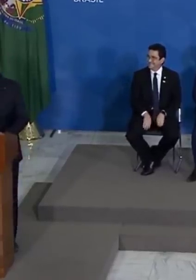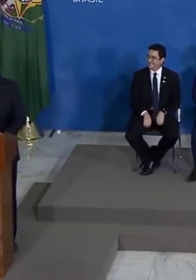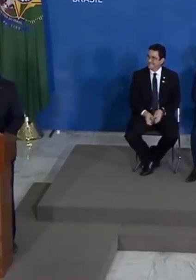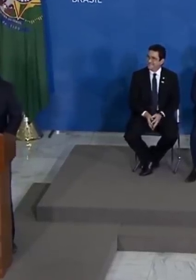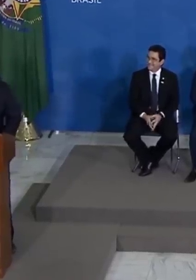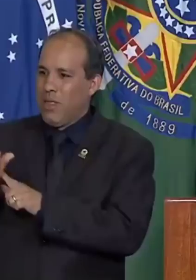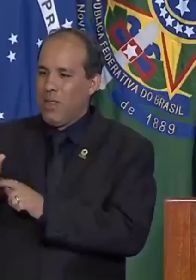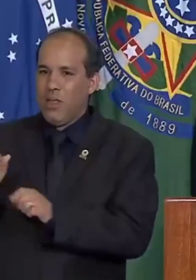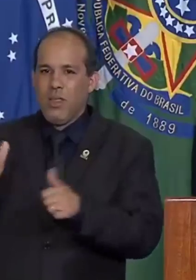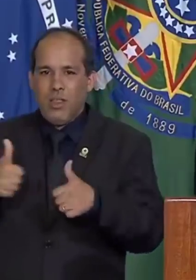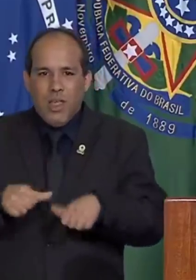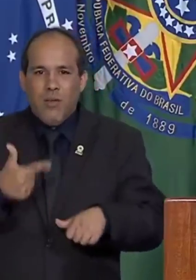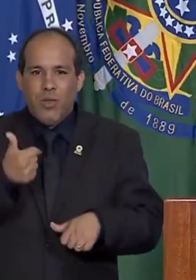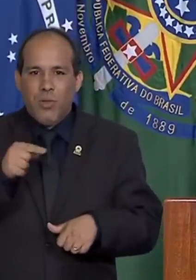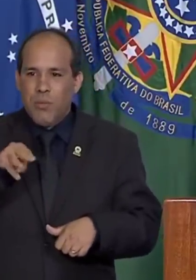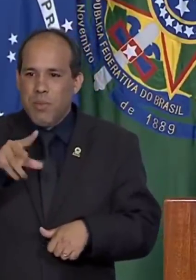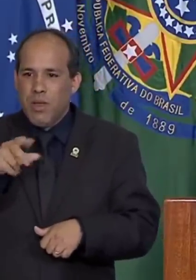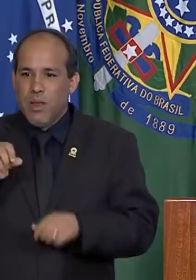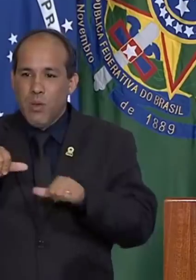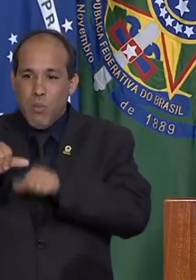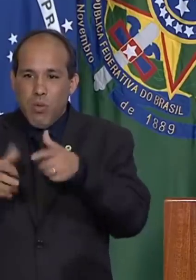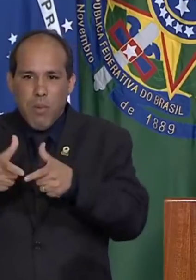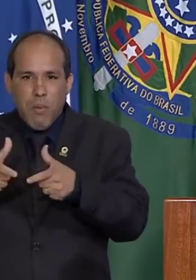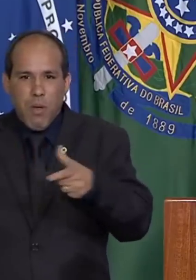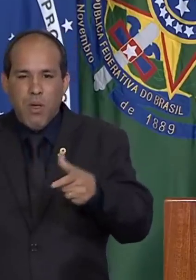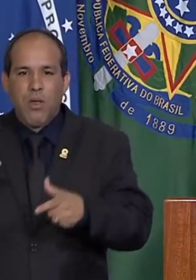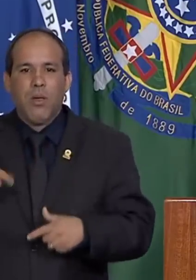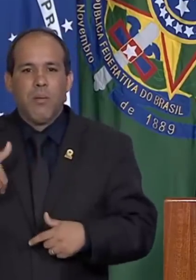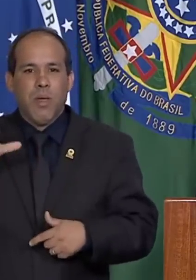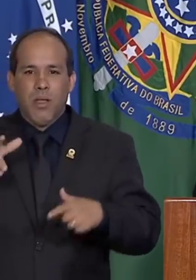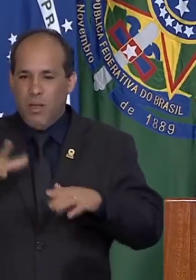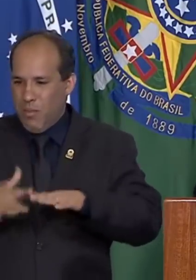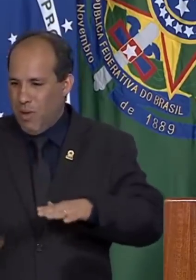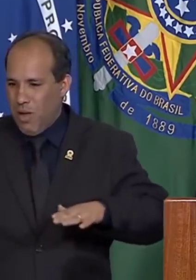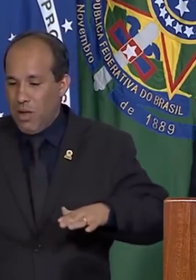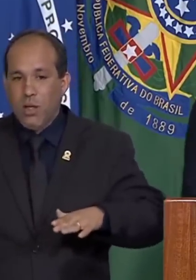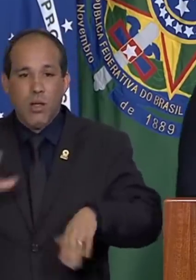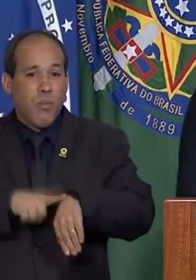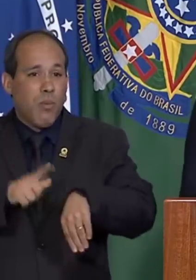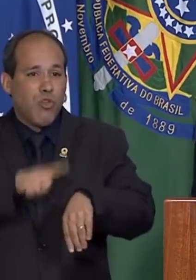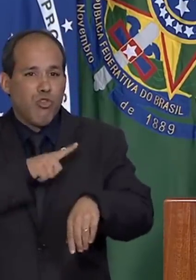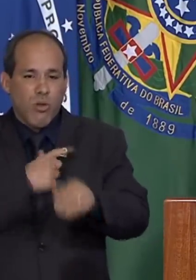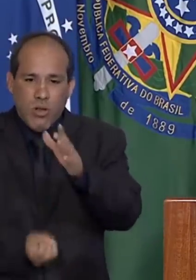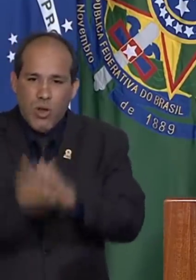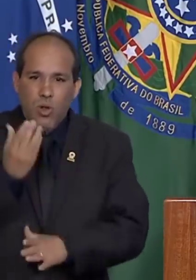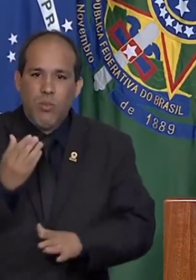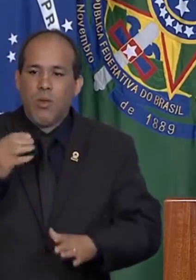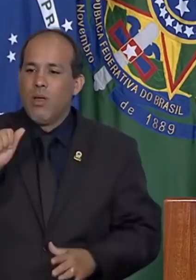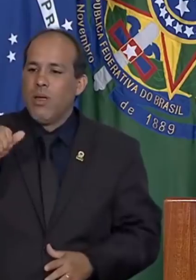passou de 12 milhas para 200 milhas no nosso mar territorial. Naquele momento, criamos a Amazônia Azul,